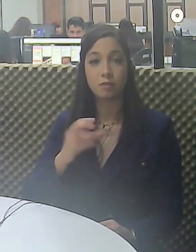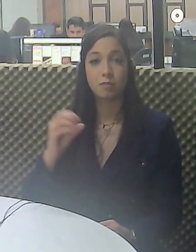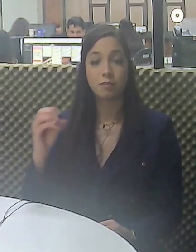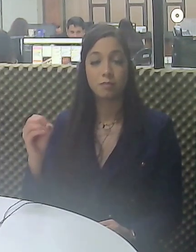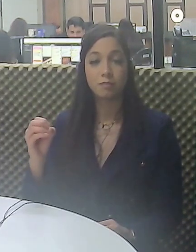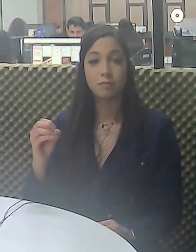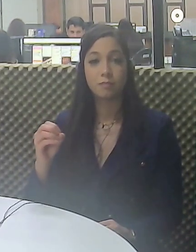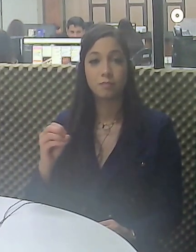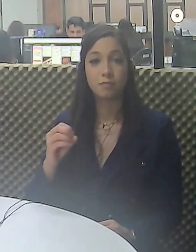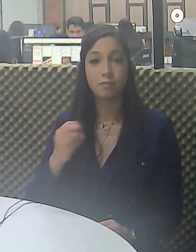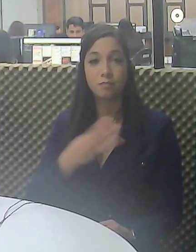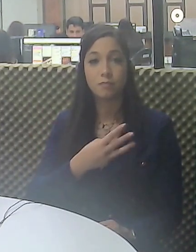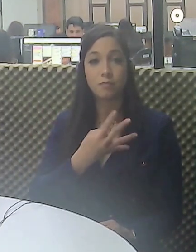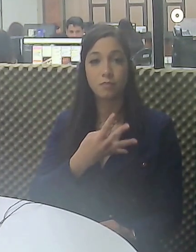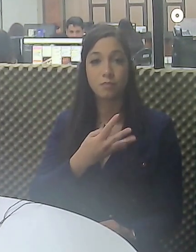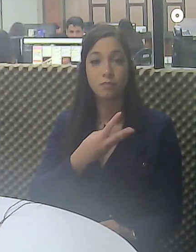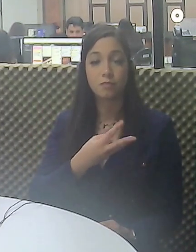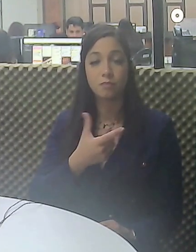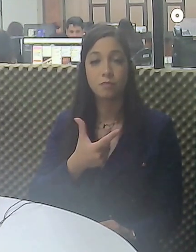34-3239-6700,